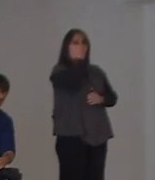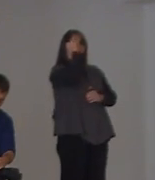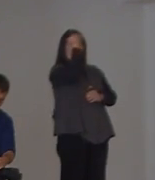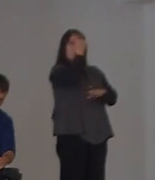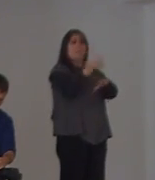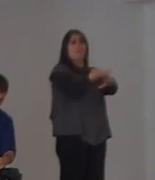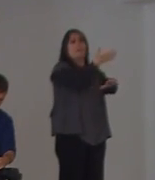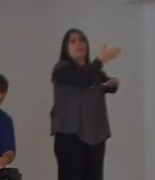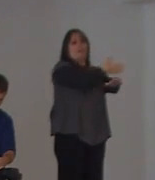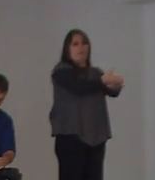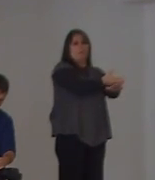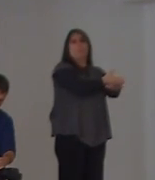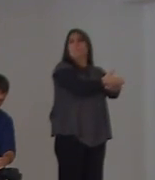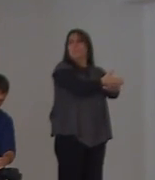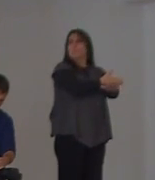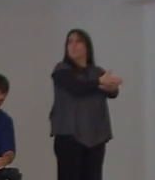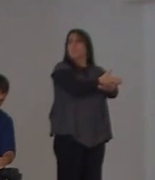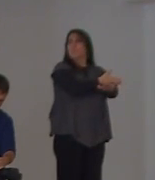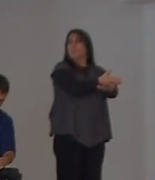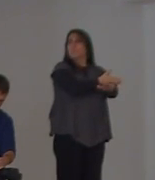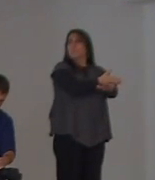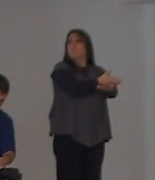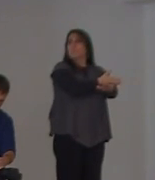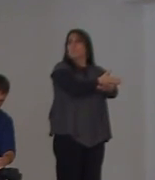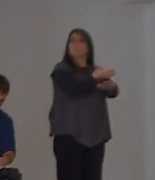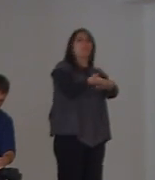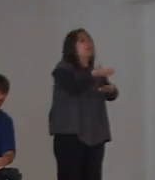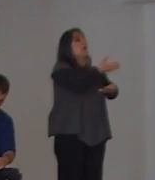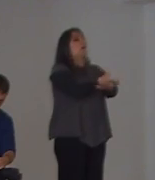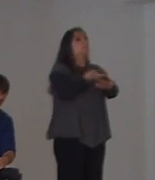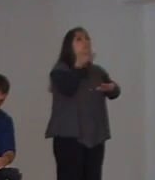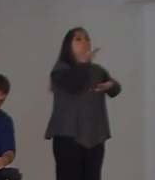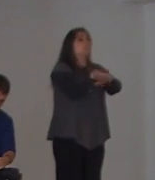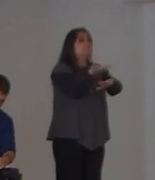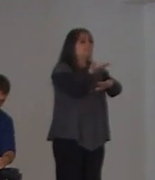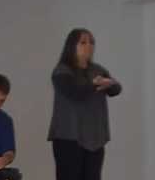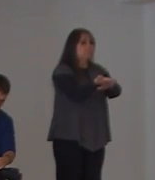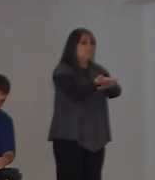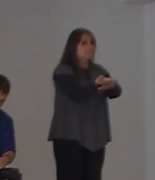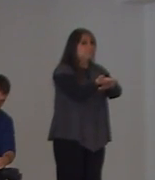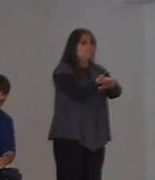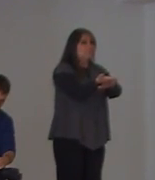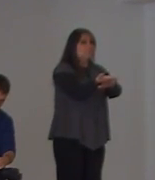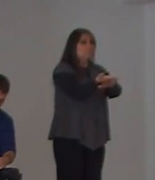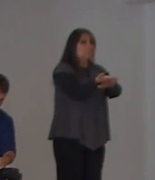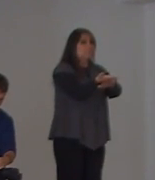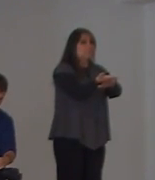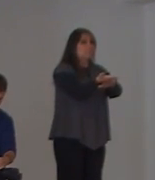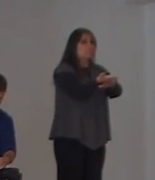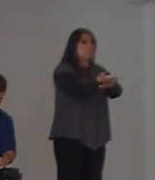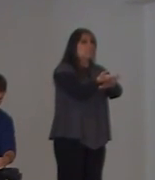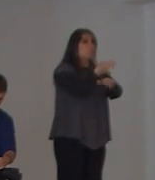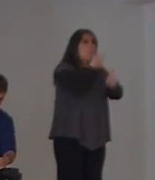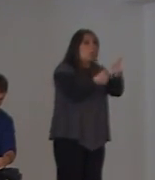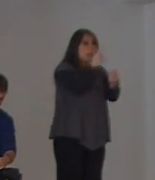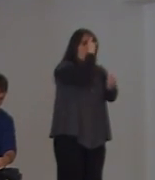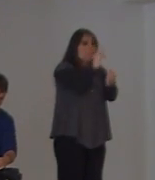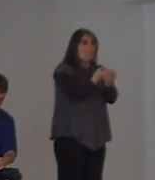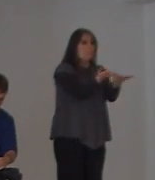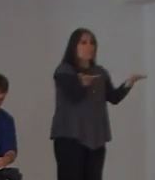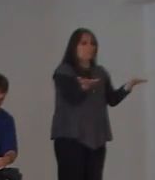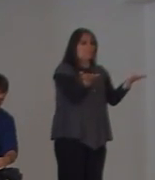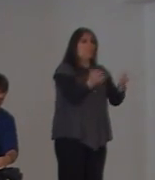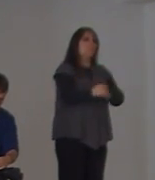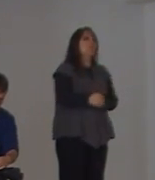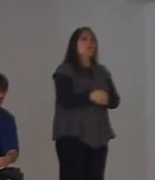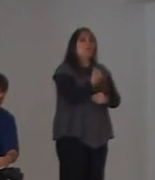había como propuesto desde el inicio de la diversidad, teniendo